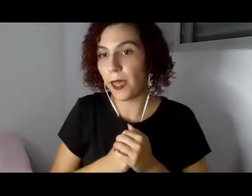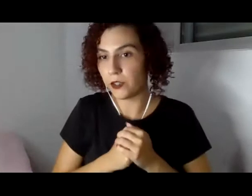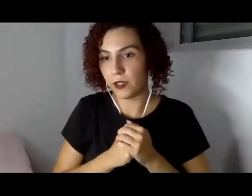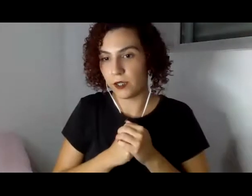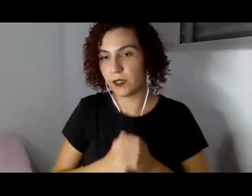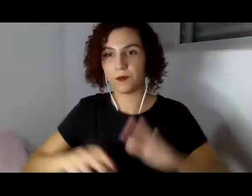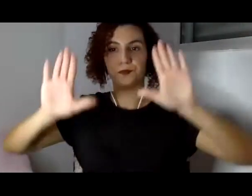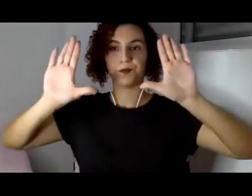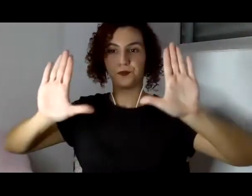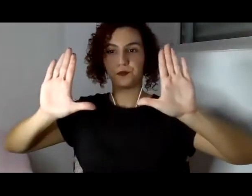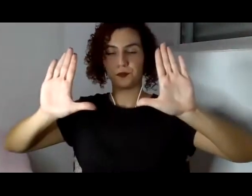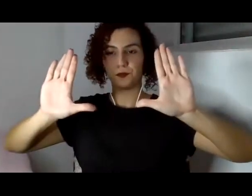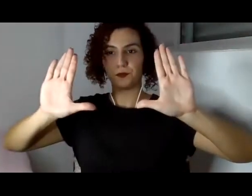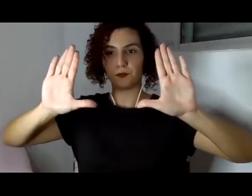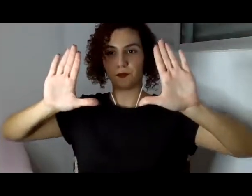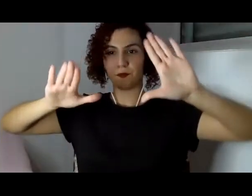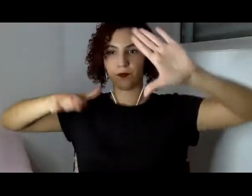E peixes.